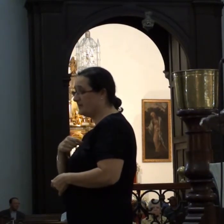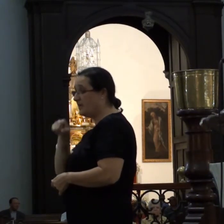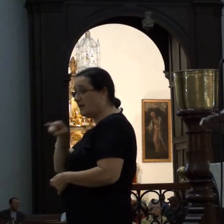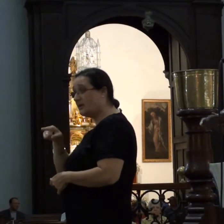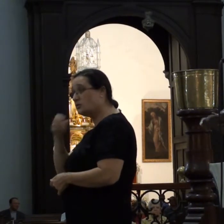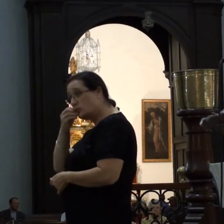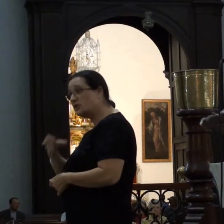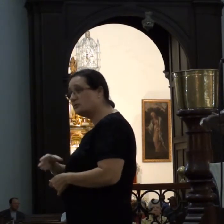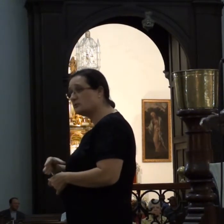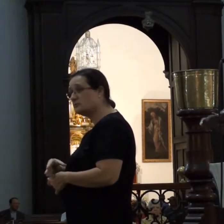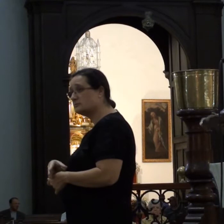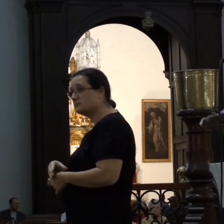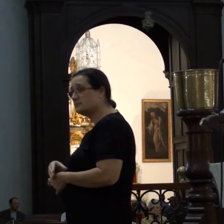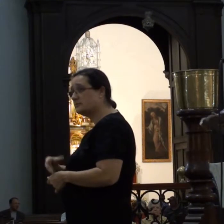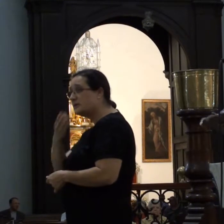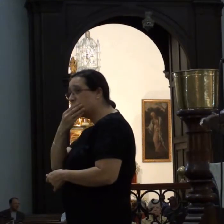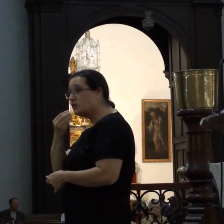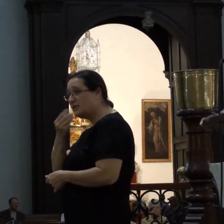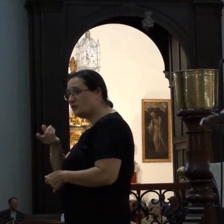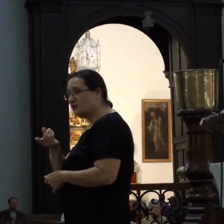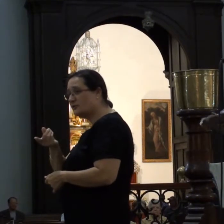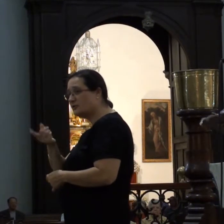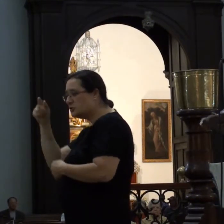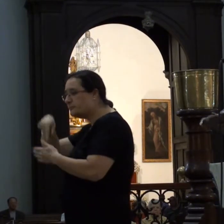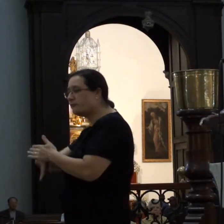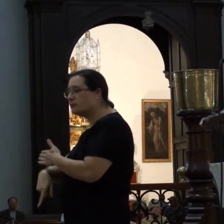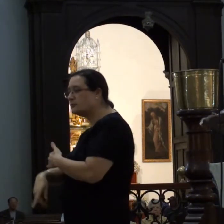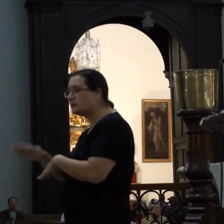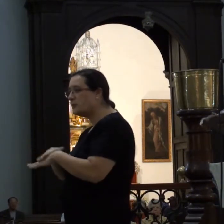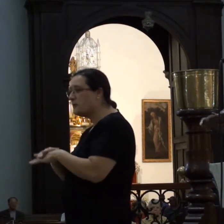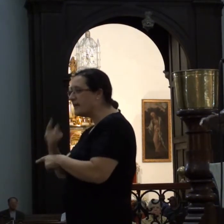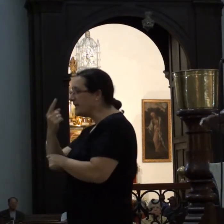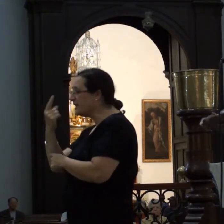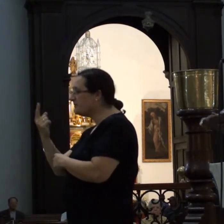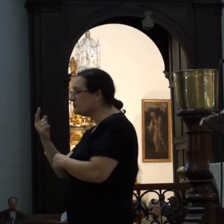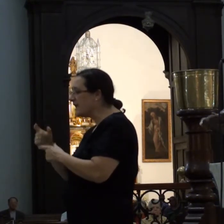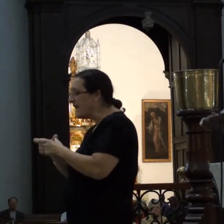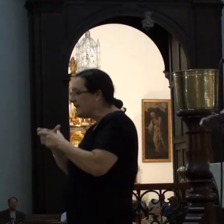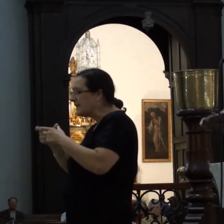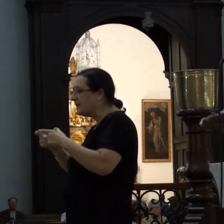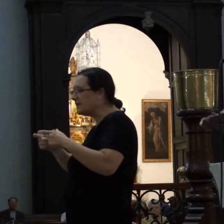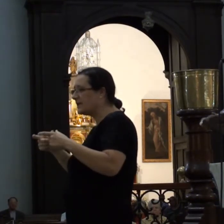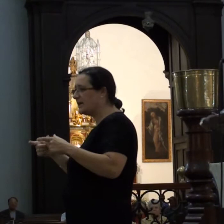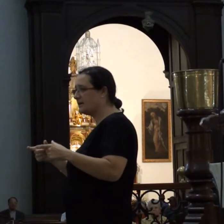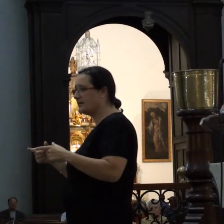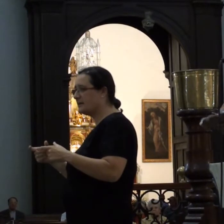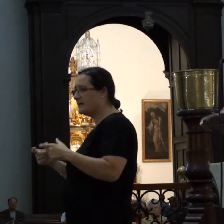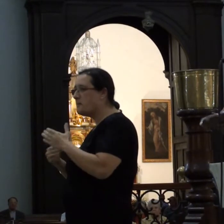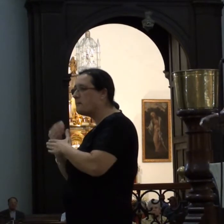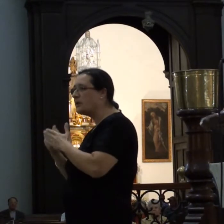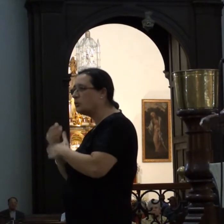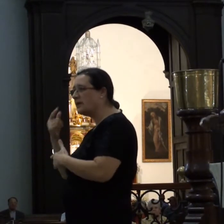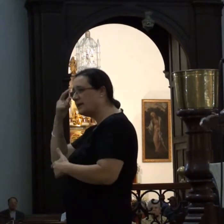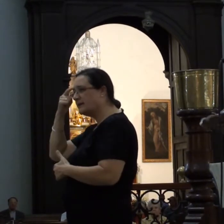esto tan profundo que sirve para la madurez del crecimiento psicológico de las personas en su proceso y